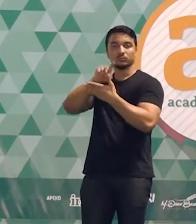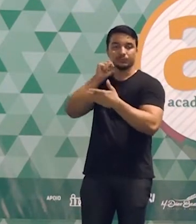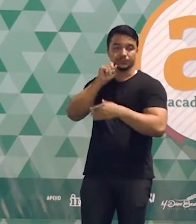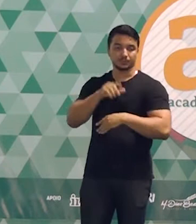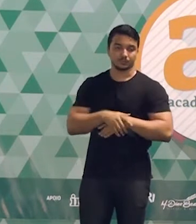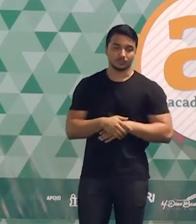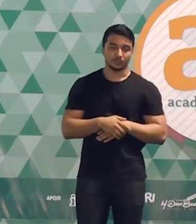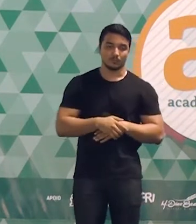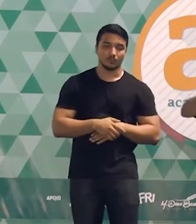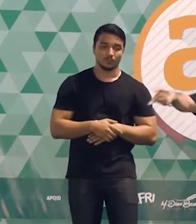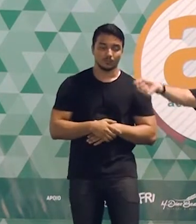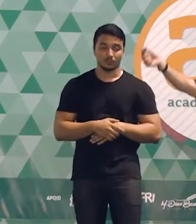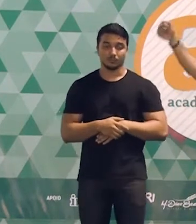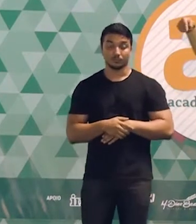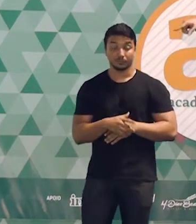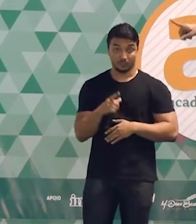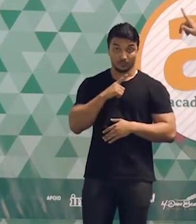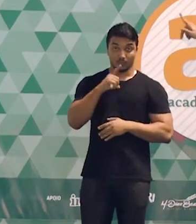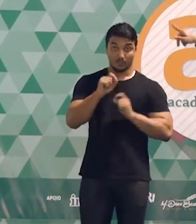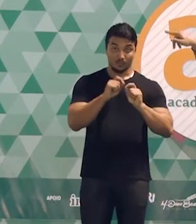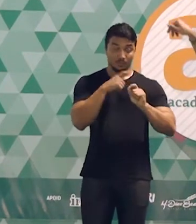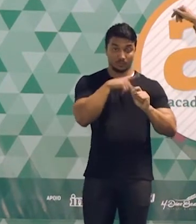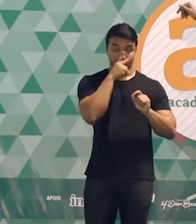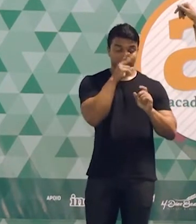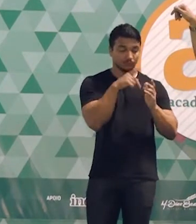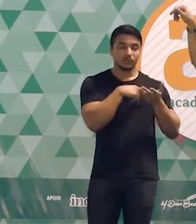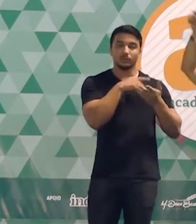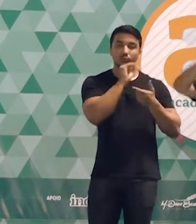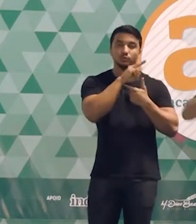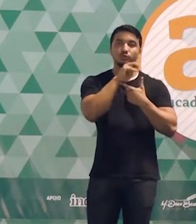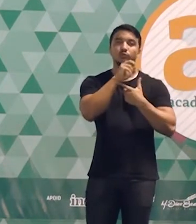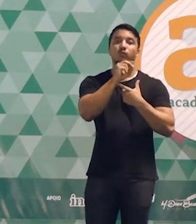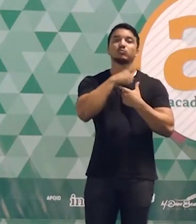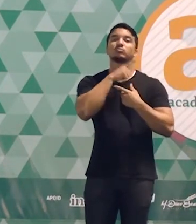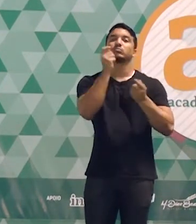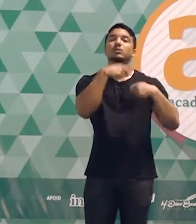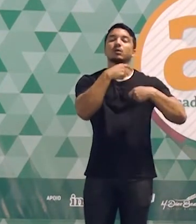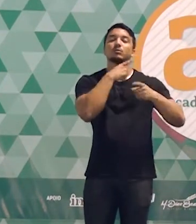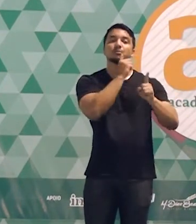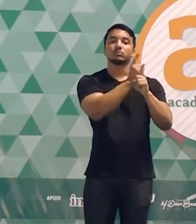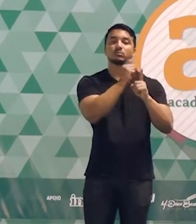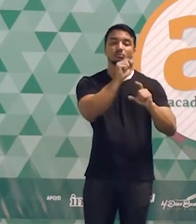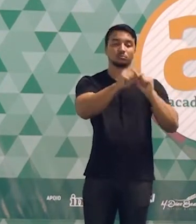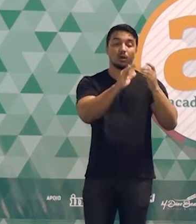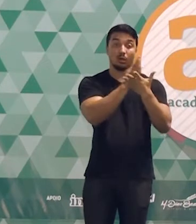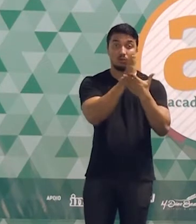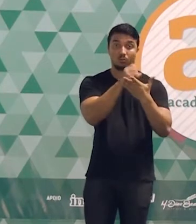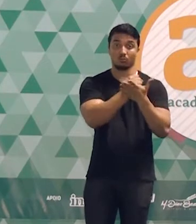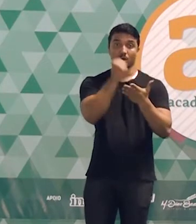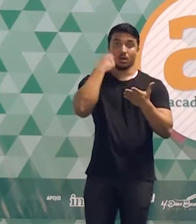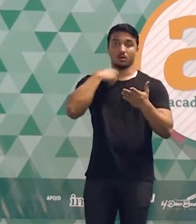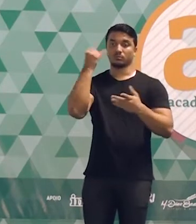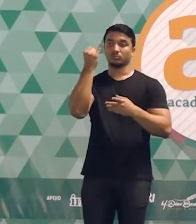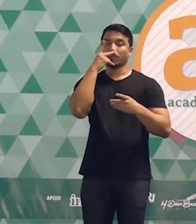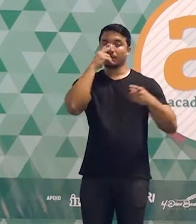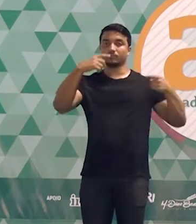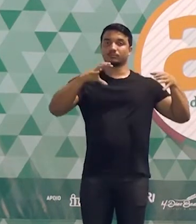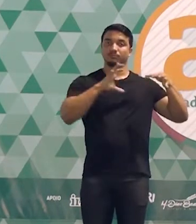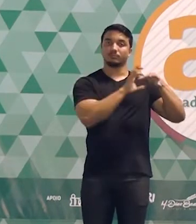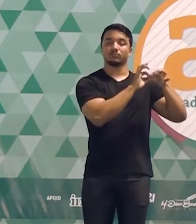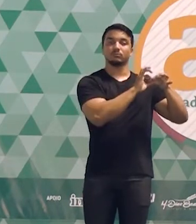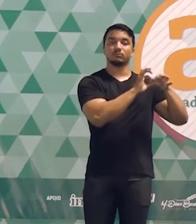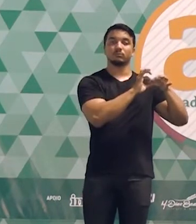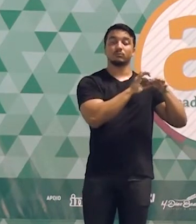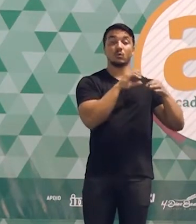aí, ó. Nós temos nos textos injuntivos a possibilidade de identificar algumas marcas que são